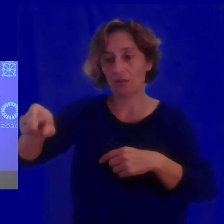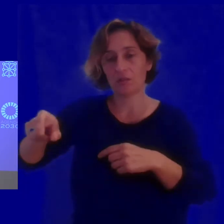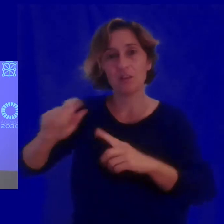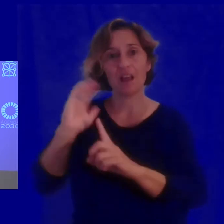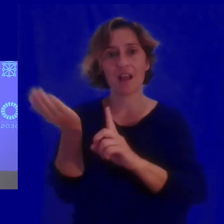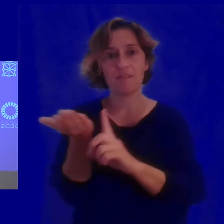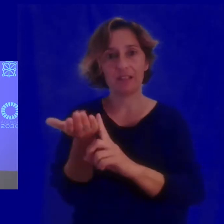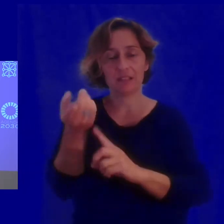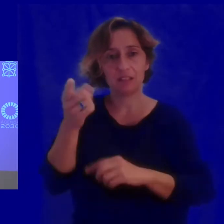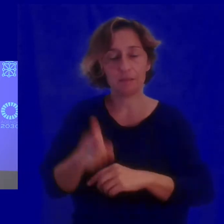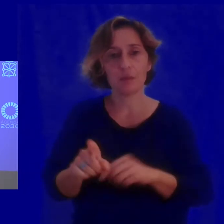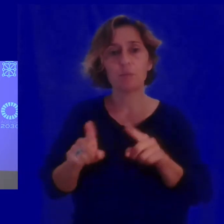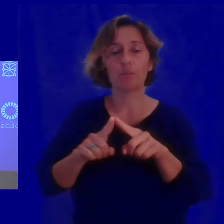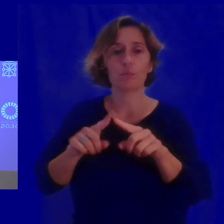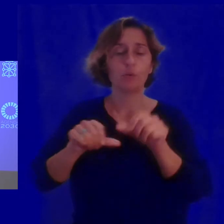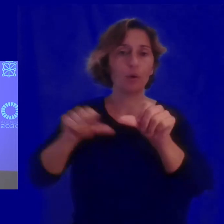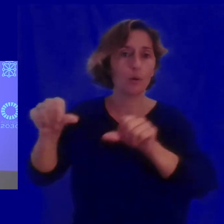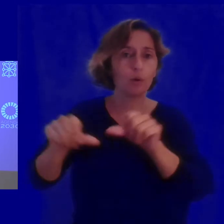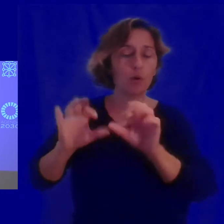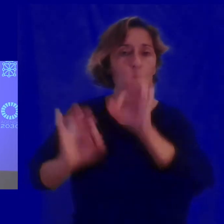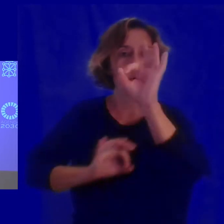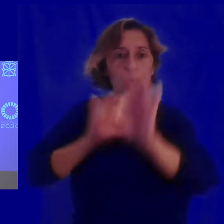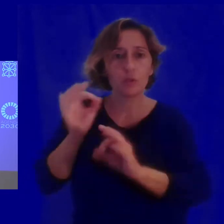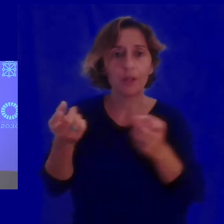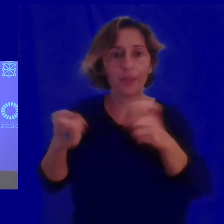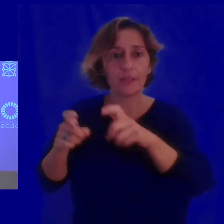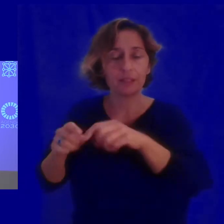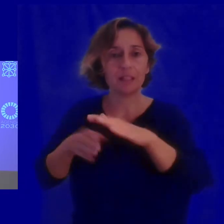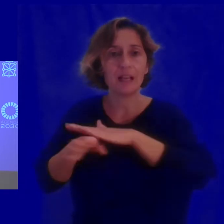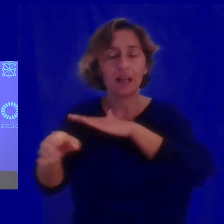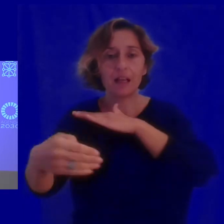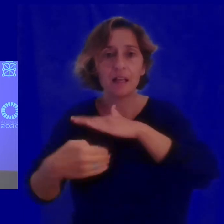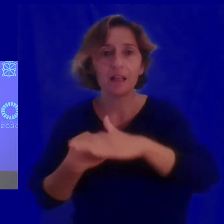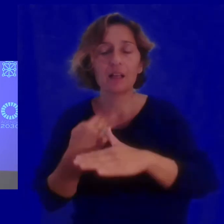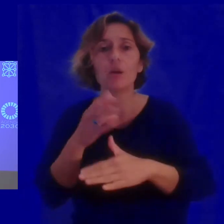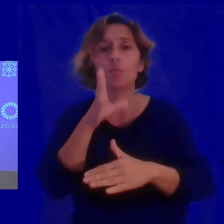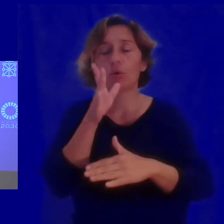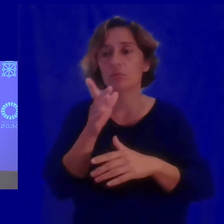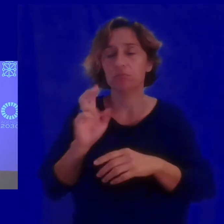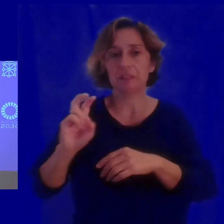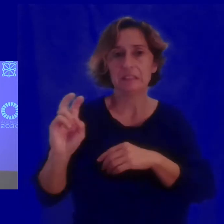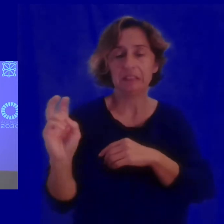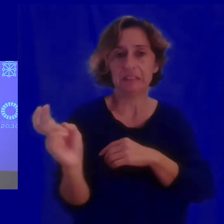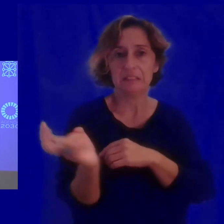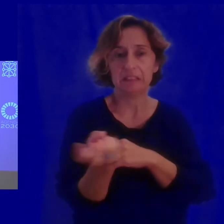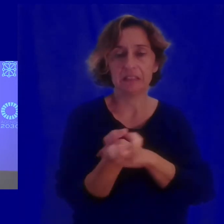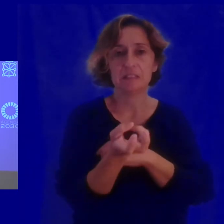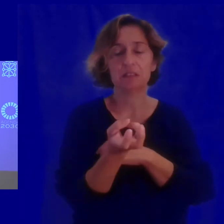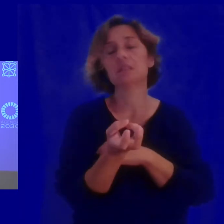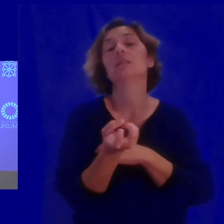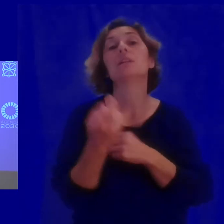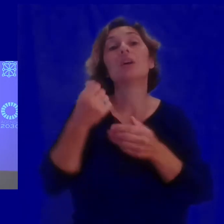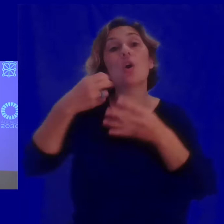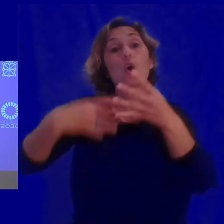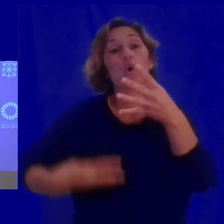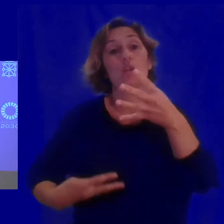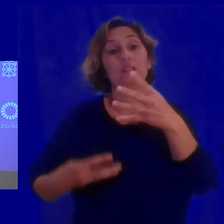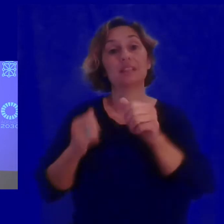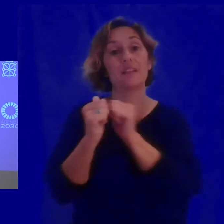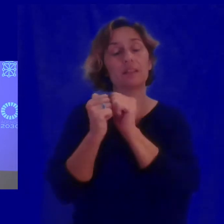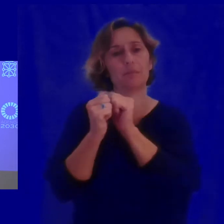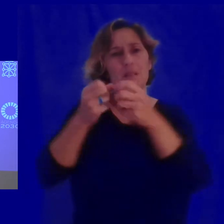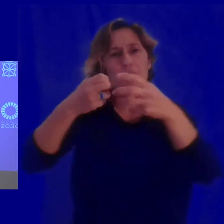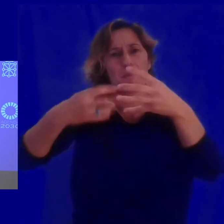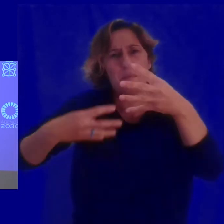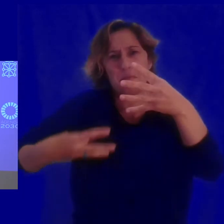como desprogramaciones, problemas de accesibilidad en cuanto a derivaciones y algunos crecimientos en lista de espera.